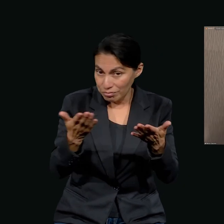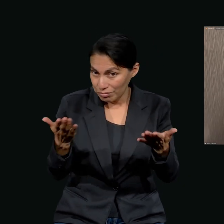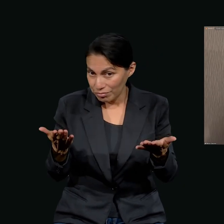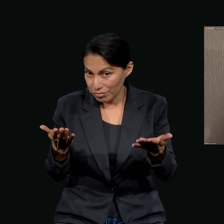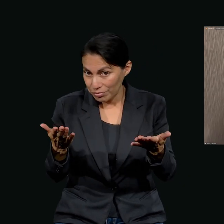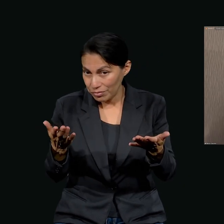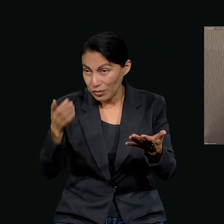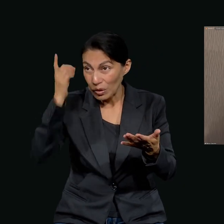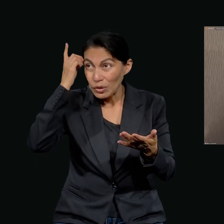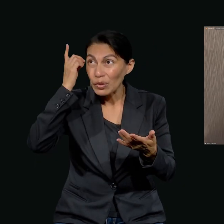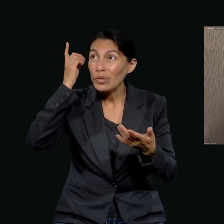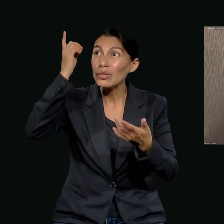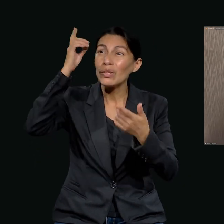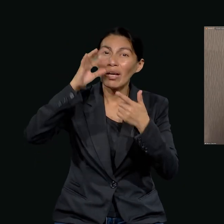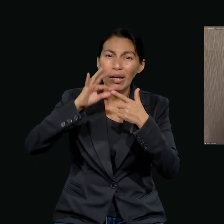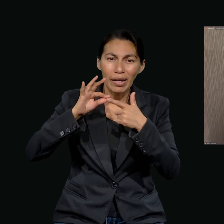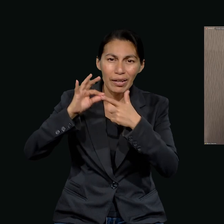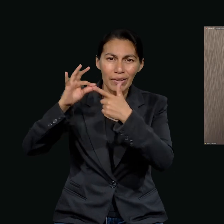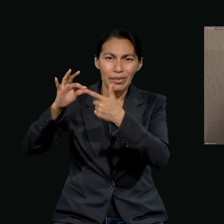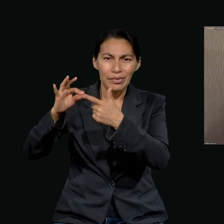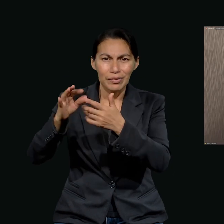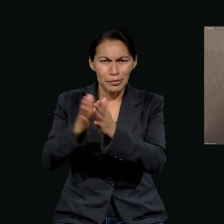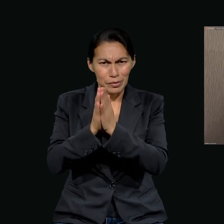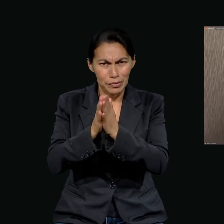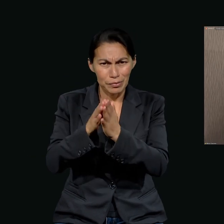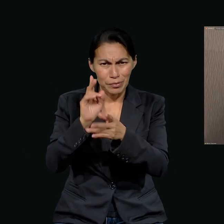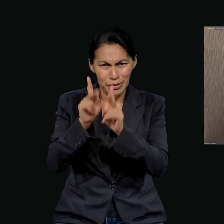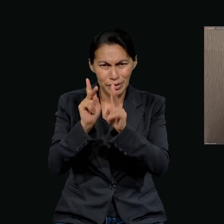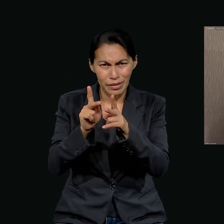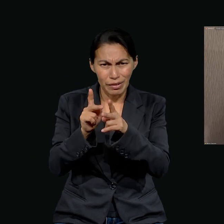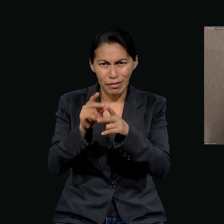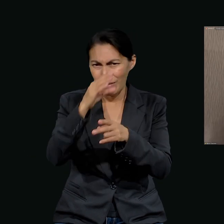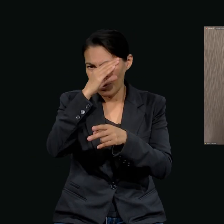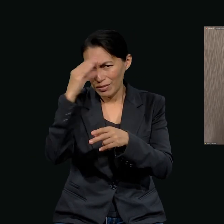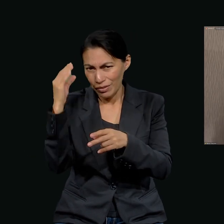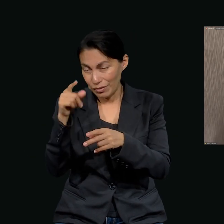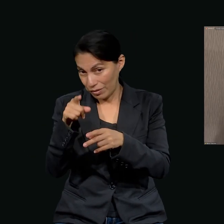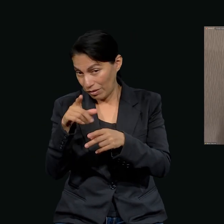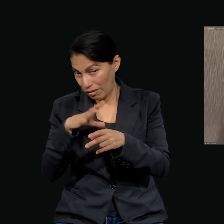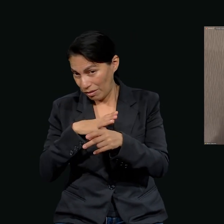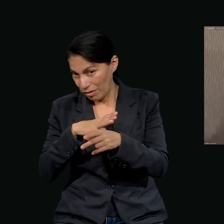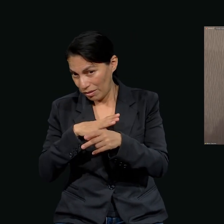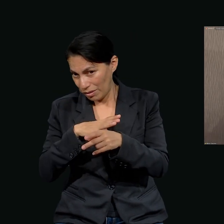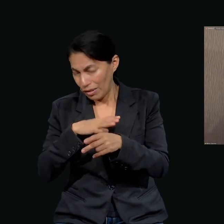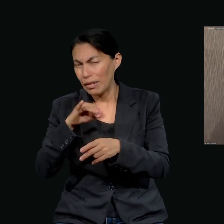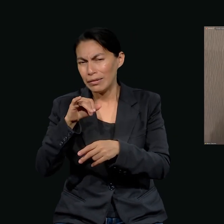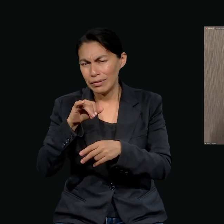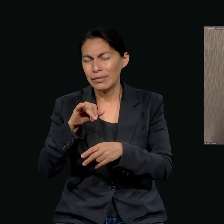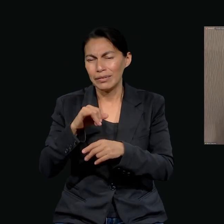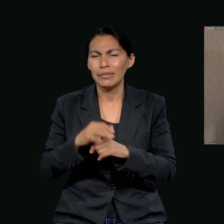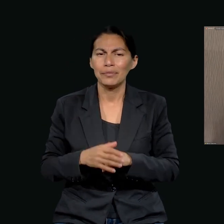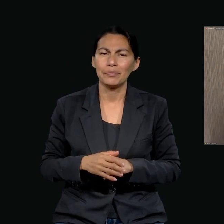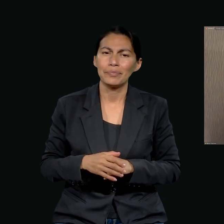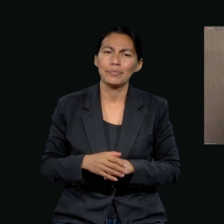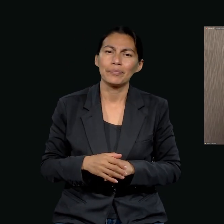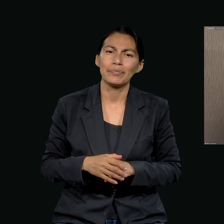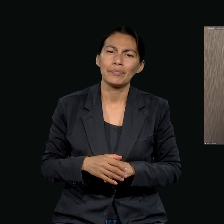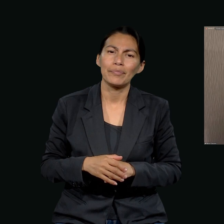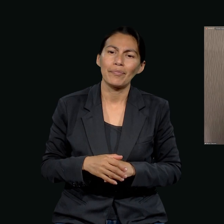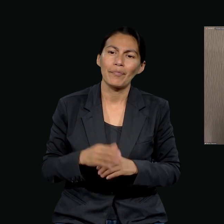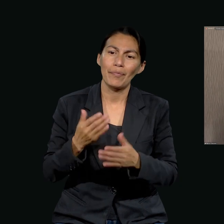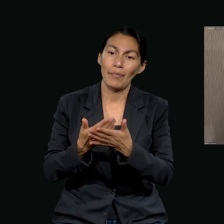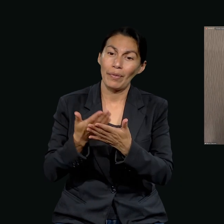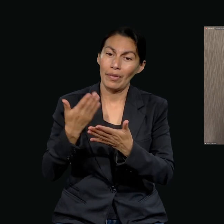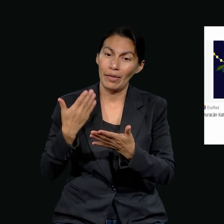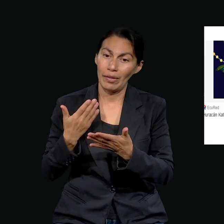donde usted pudo ver la mano de Dios. Cuéntenos, creo que hay una fotografía por allí, rápidamente. ¿Qué pasó allí? Sí, en